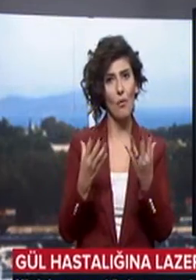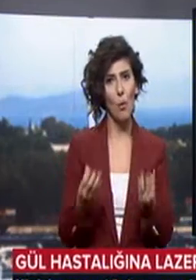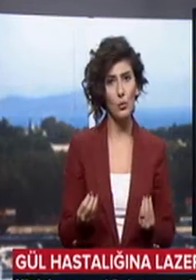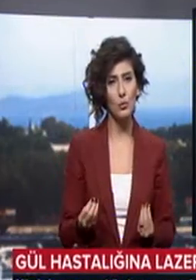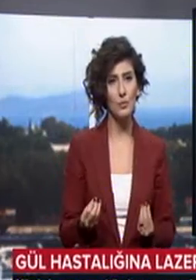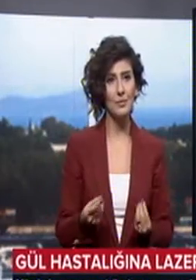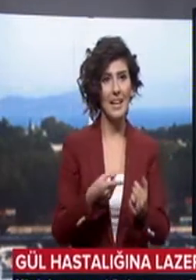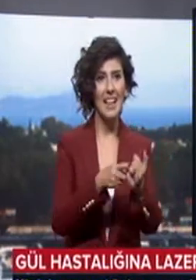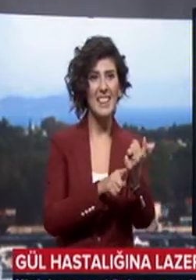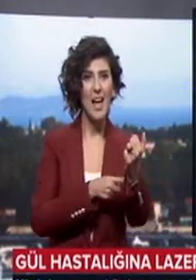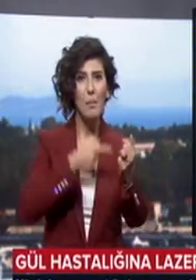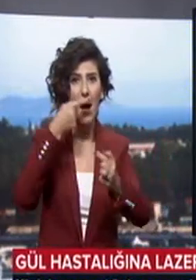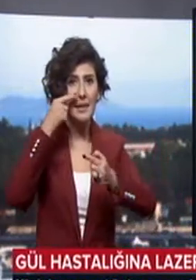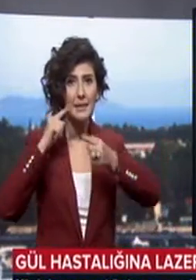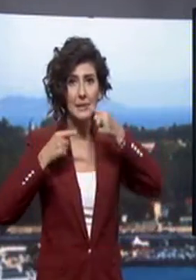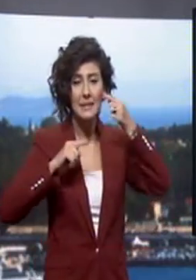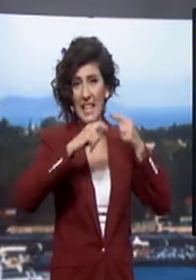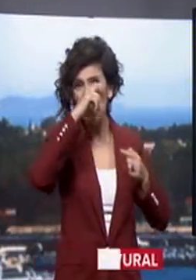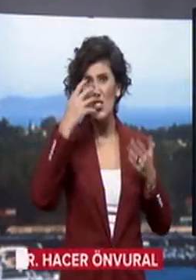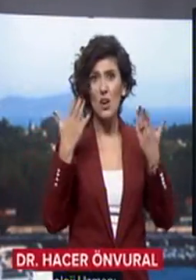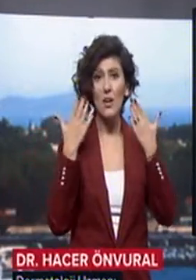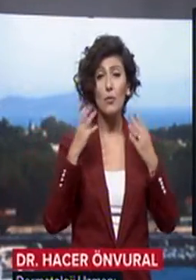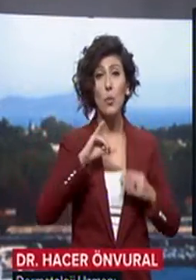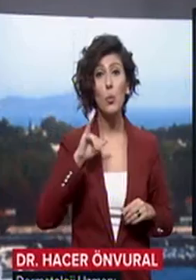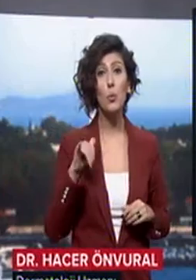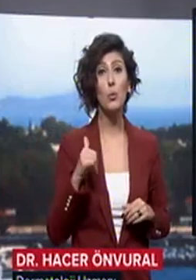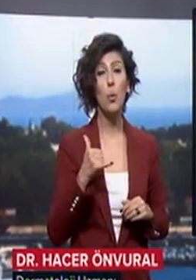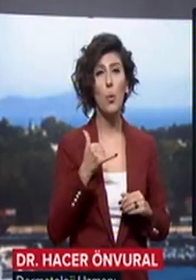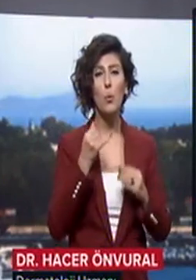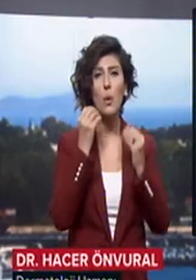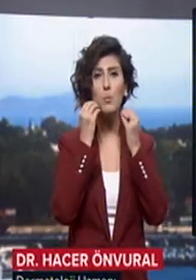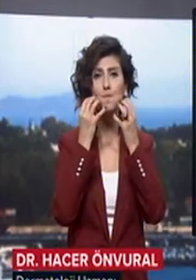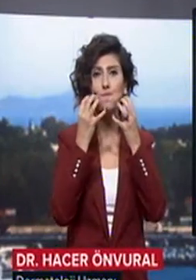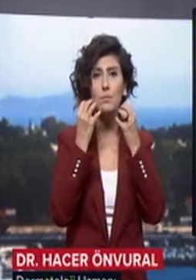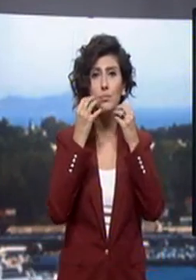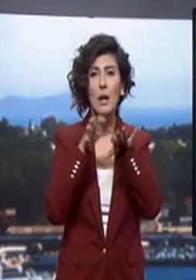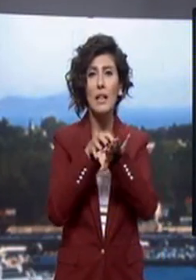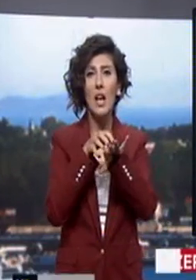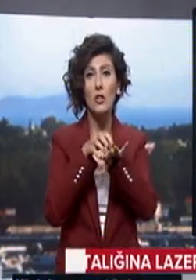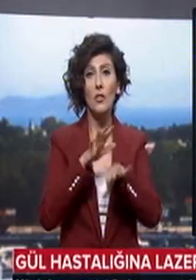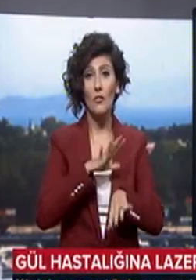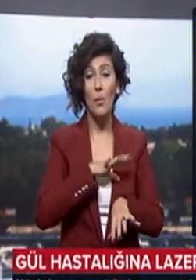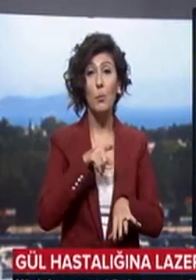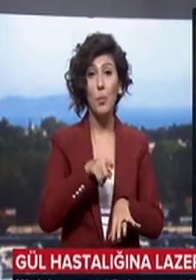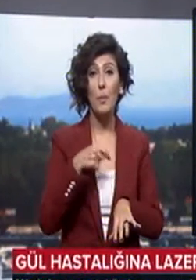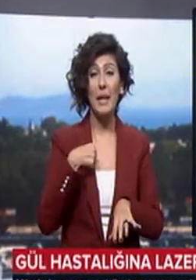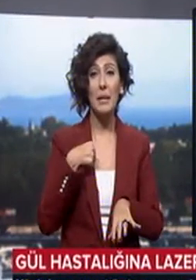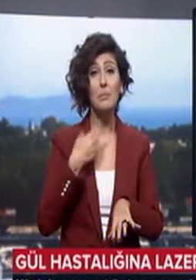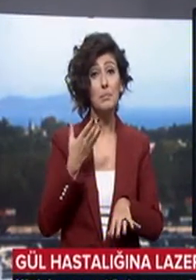Kılcal damarlar özellikle sıcak havalarda çok yoğun kabartılar ve kaşıntılara sebep oluyordu. Bu da benim ciddi anlamda günlük hayattan